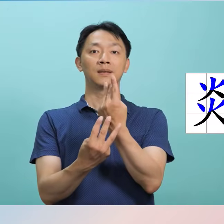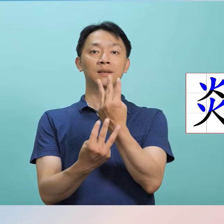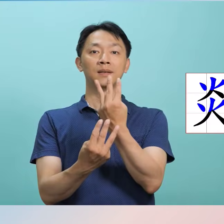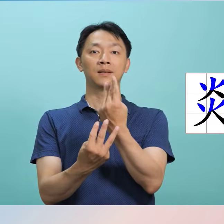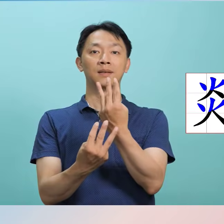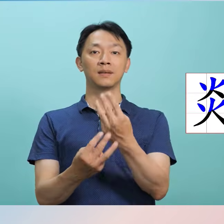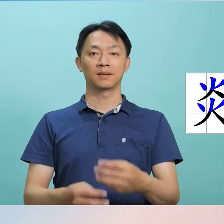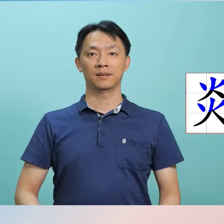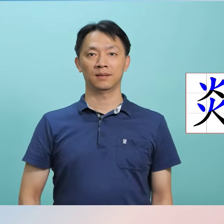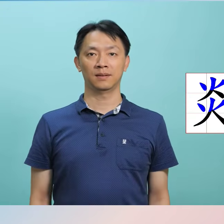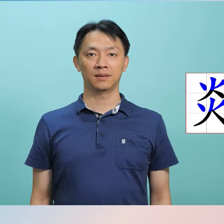言